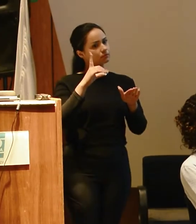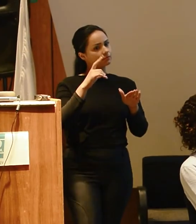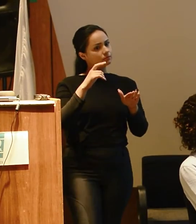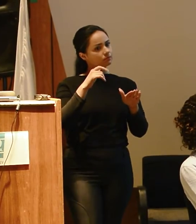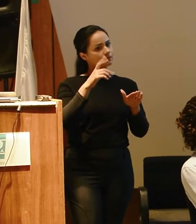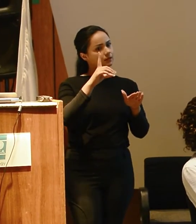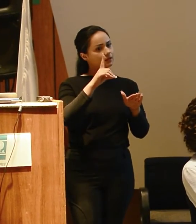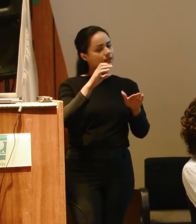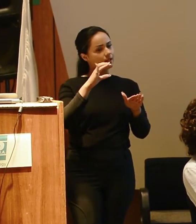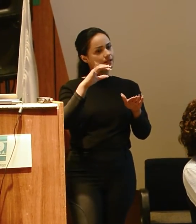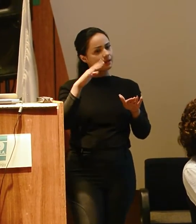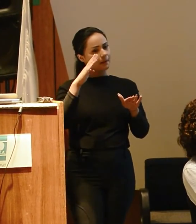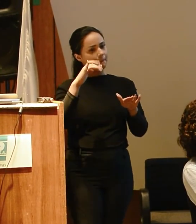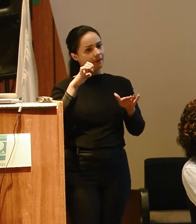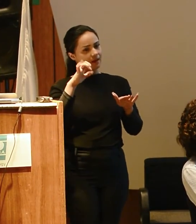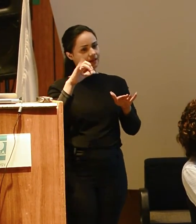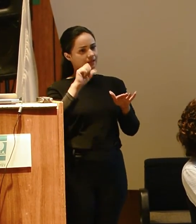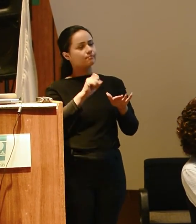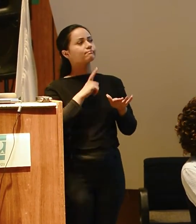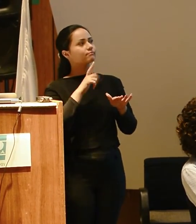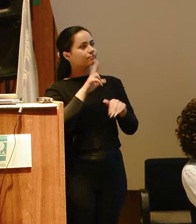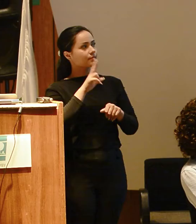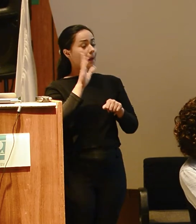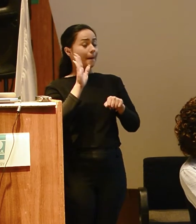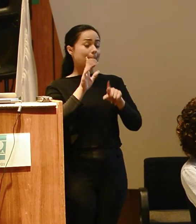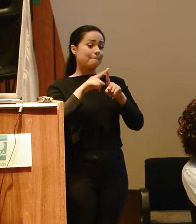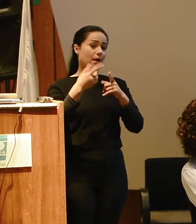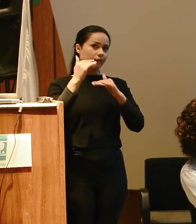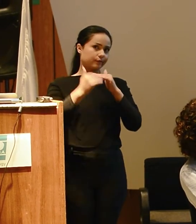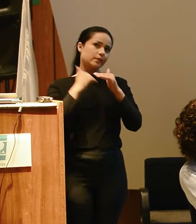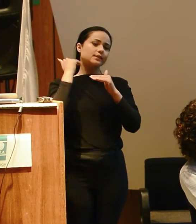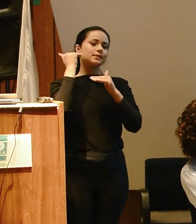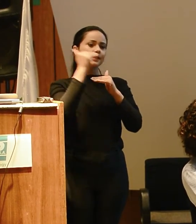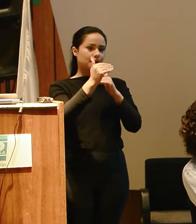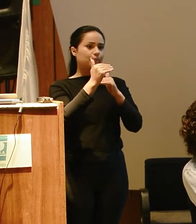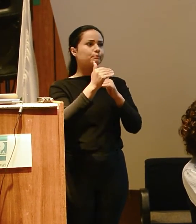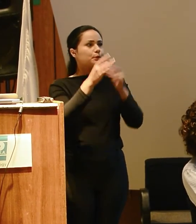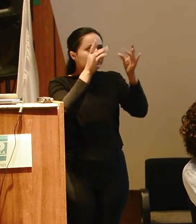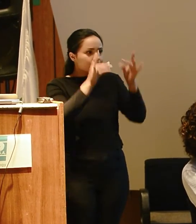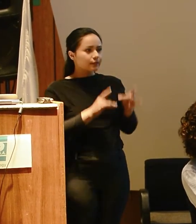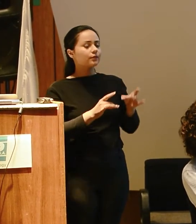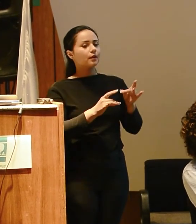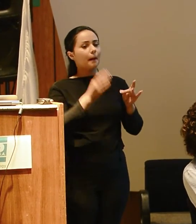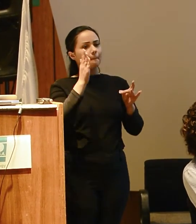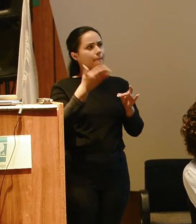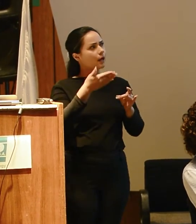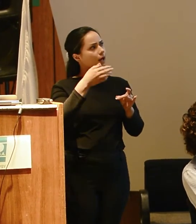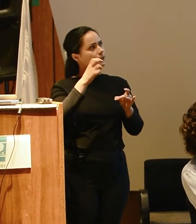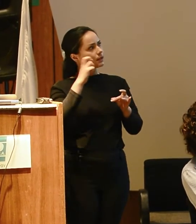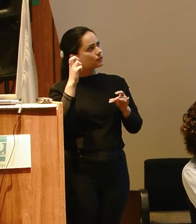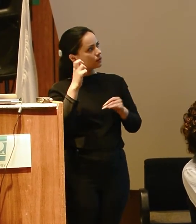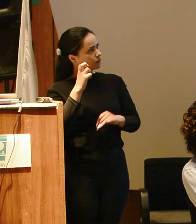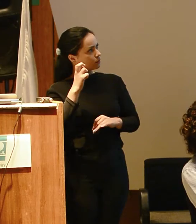utilizar essas próteses, né? Mas se for acima disso, são bem específicos. Só o /5 Super Power, por